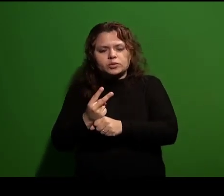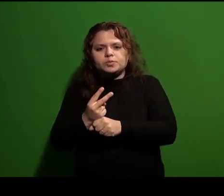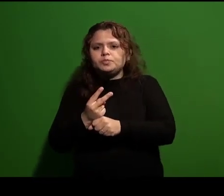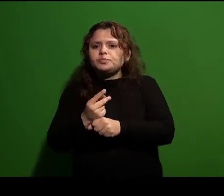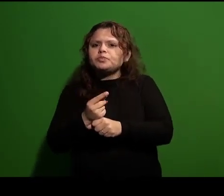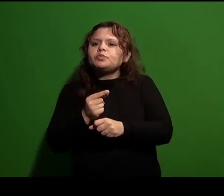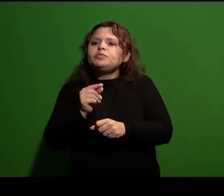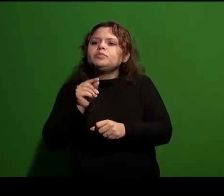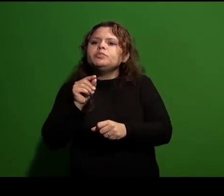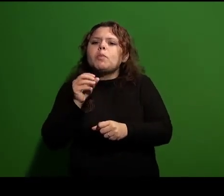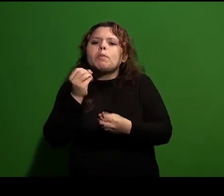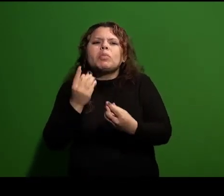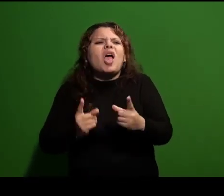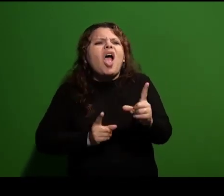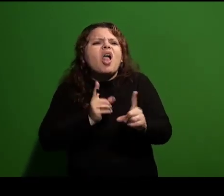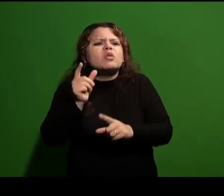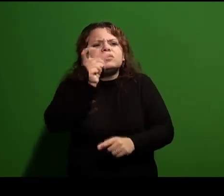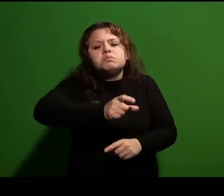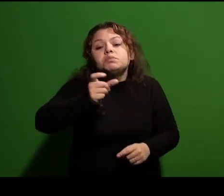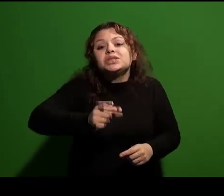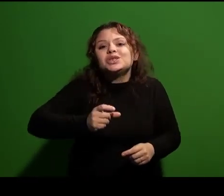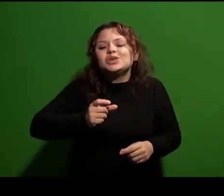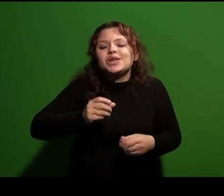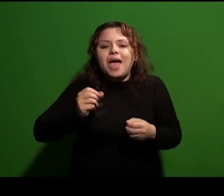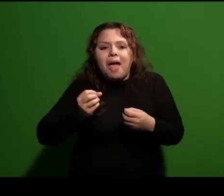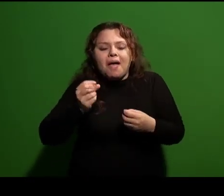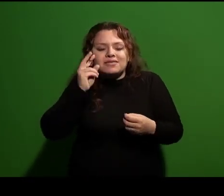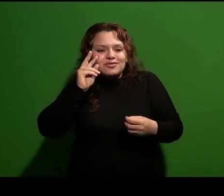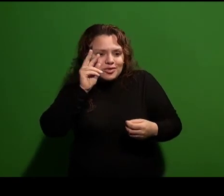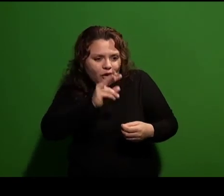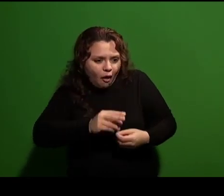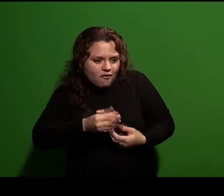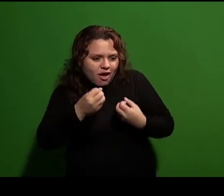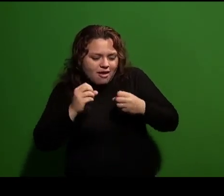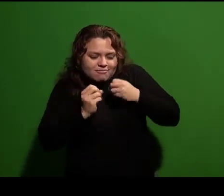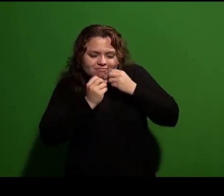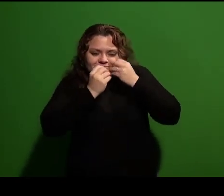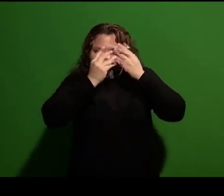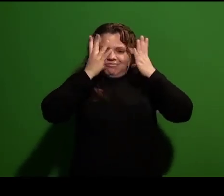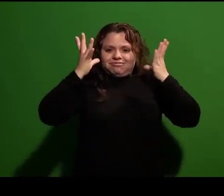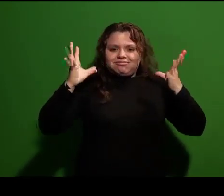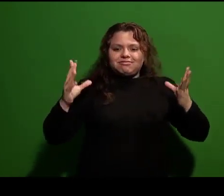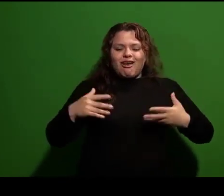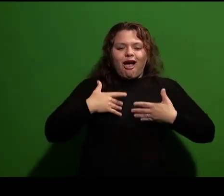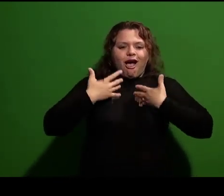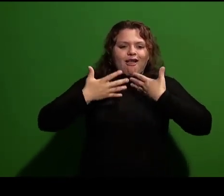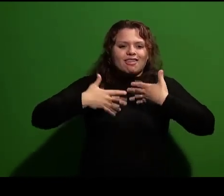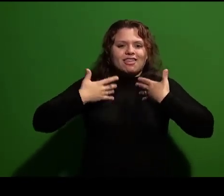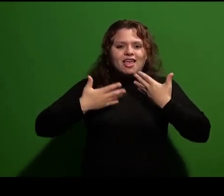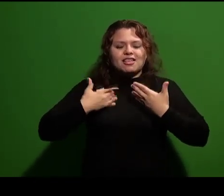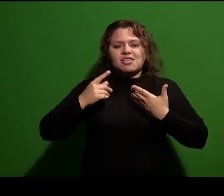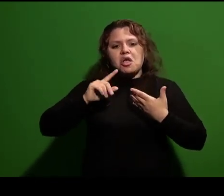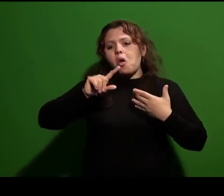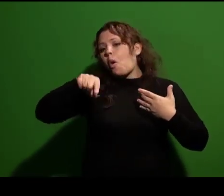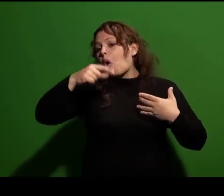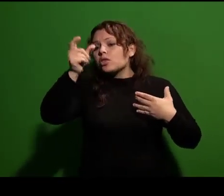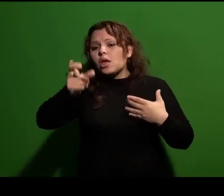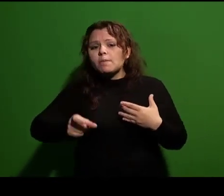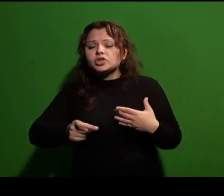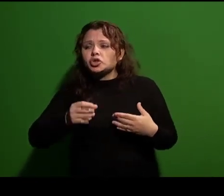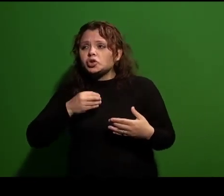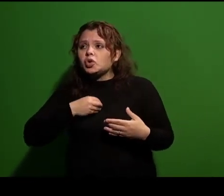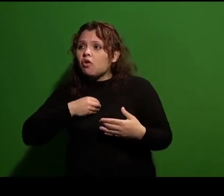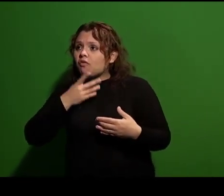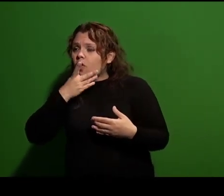2. ¿Por qué algunos cristianos parecen tan radiantes y otros tan indiferentes? ¿Es un asunto de